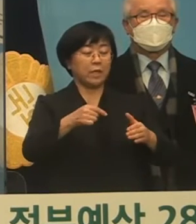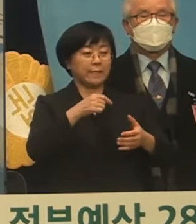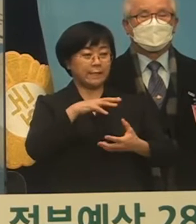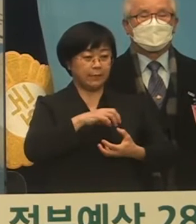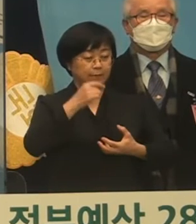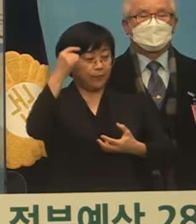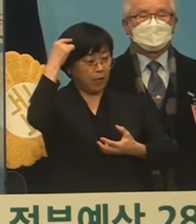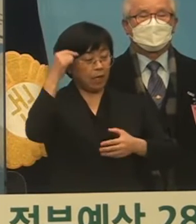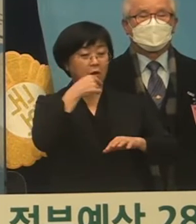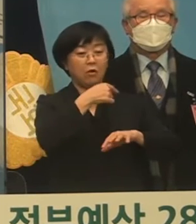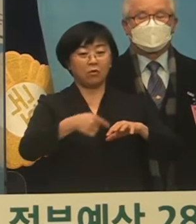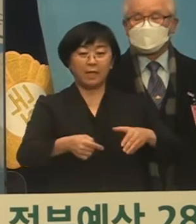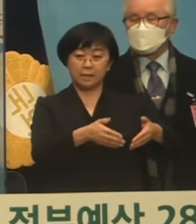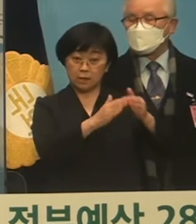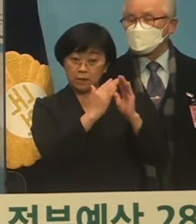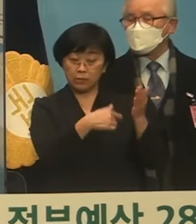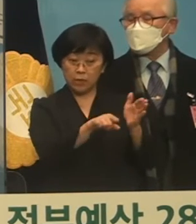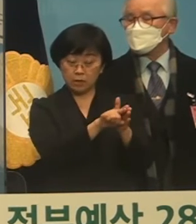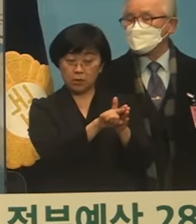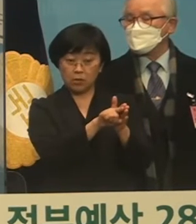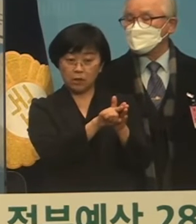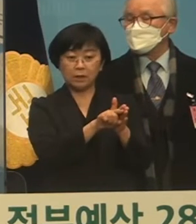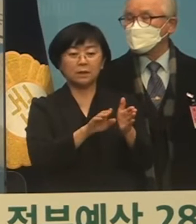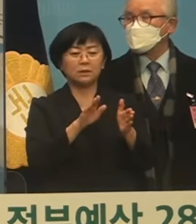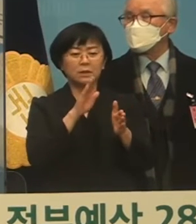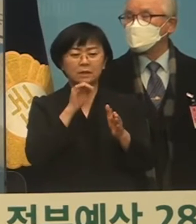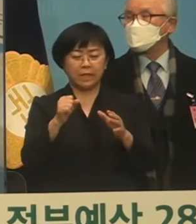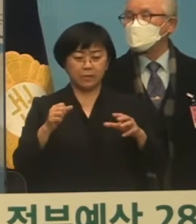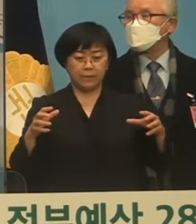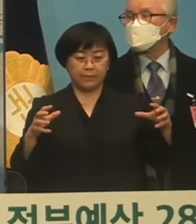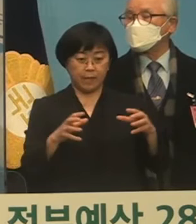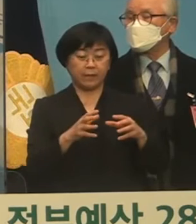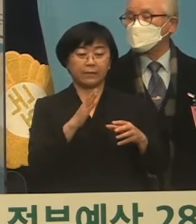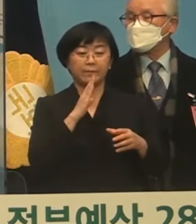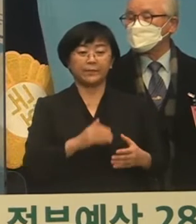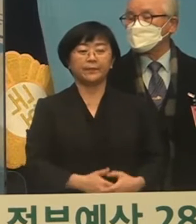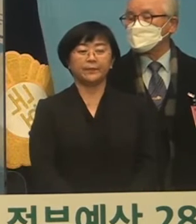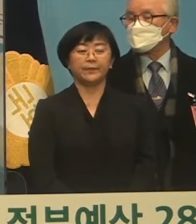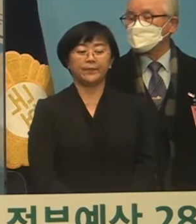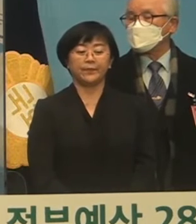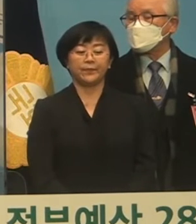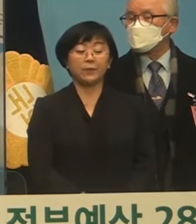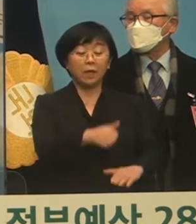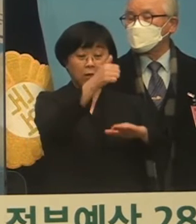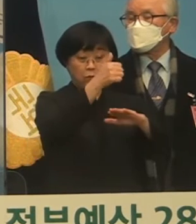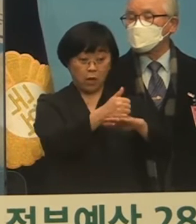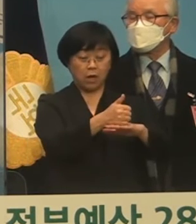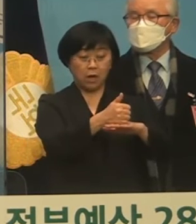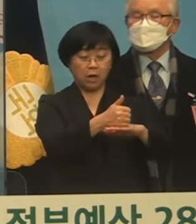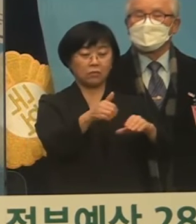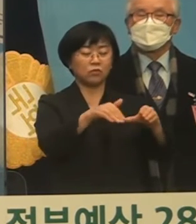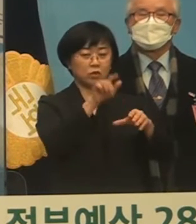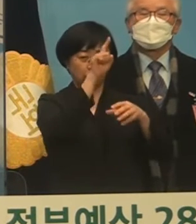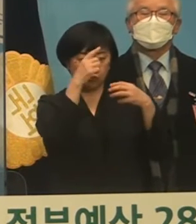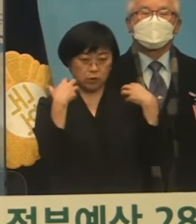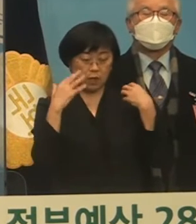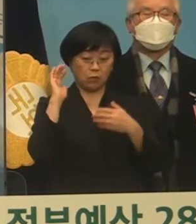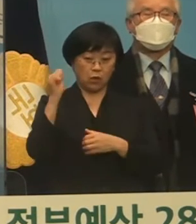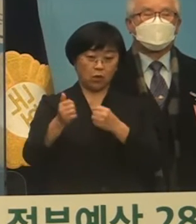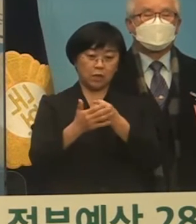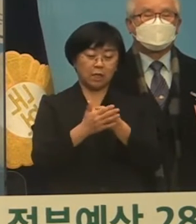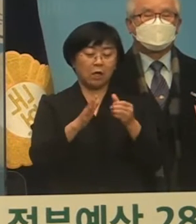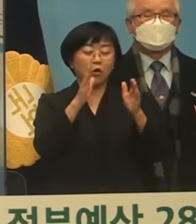국립심내혈관센터 장성 설립을 위해서 참으로 총력을 다해왔습니다. 그 결과 문재인 대통령은 대선